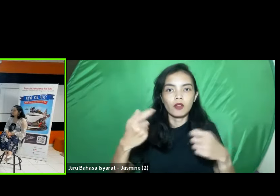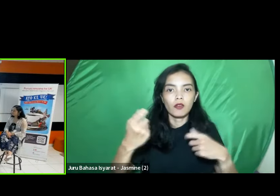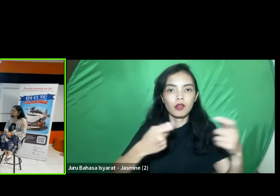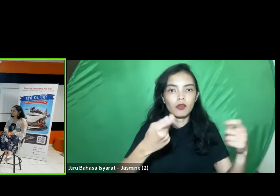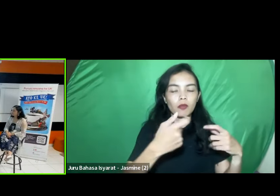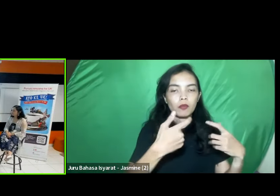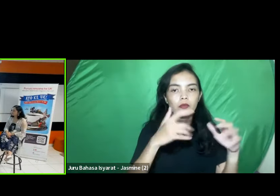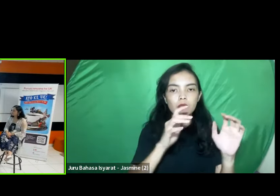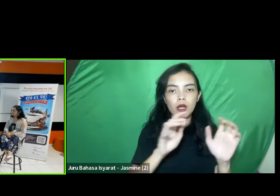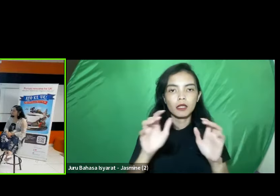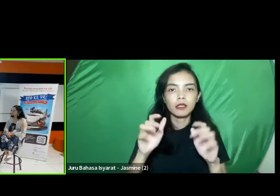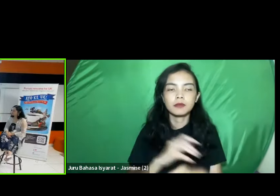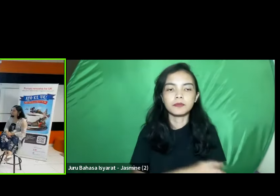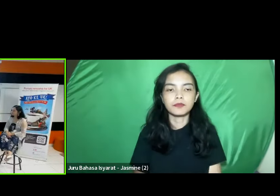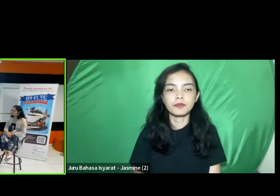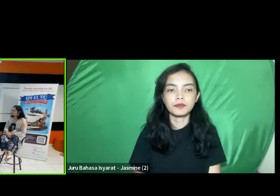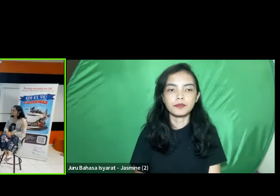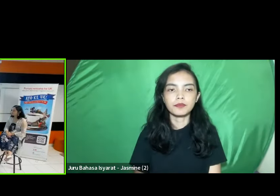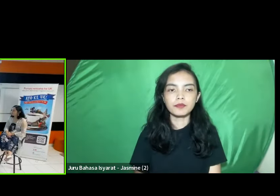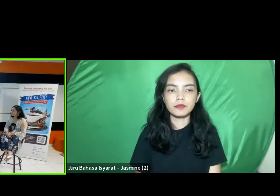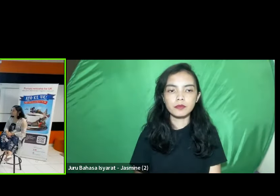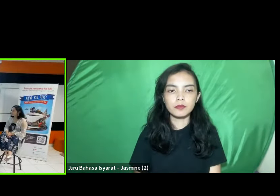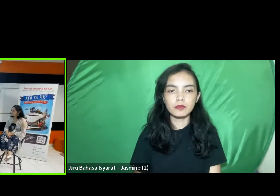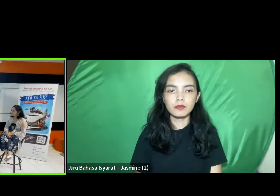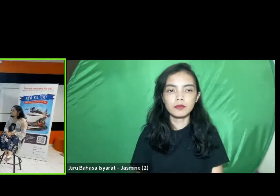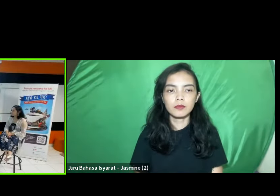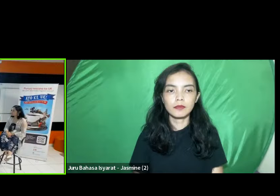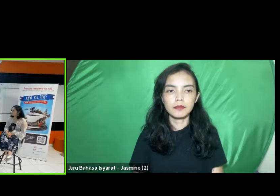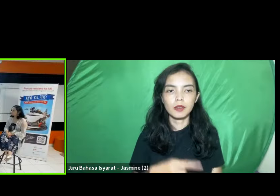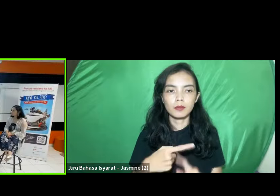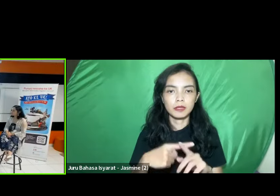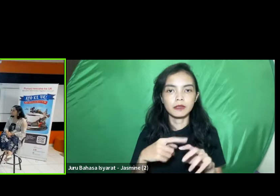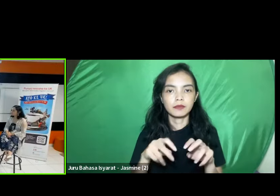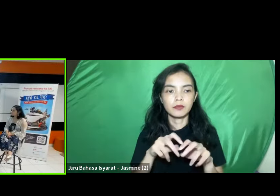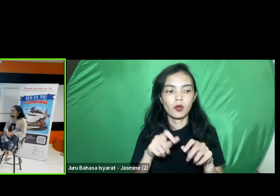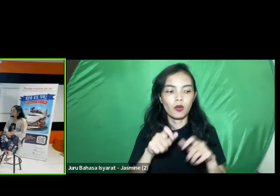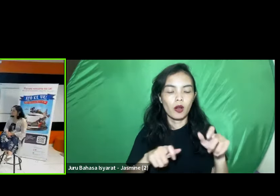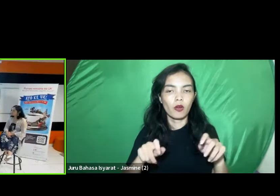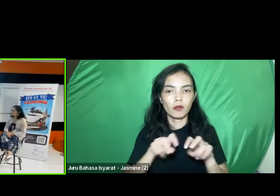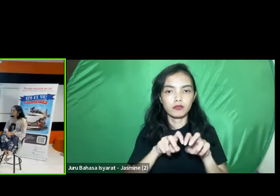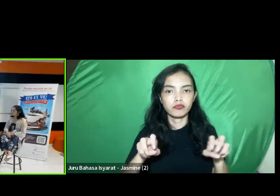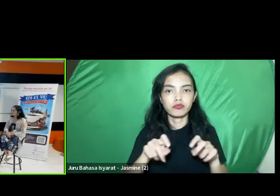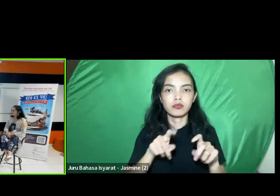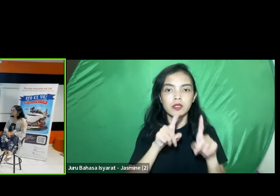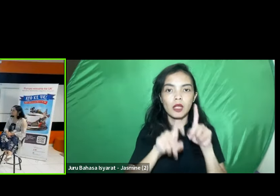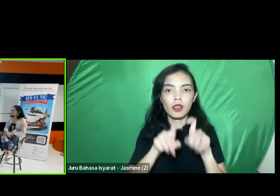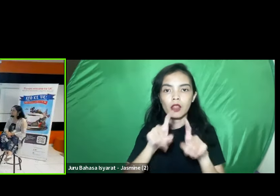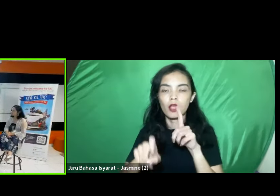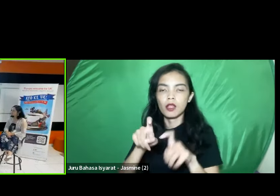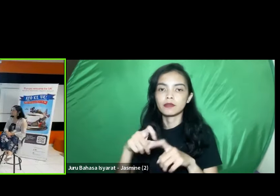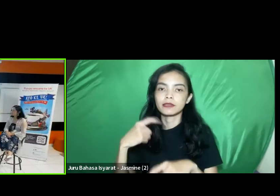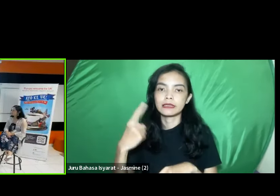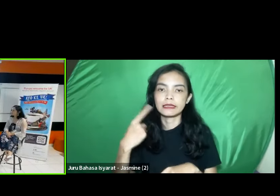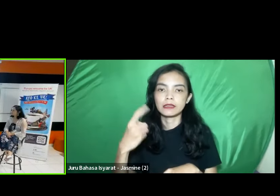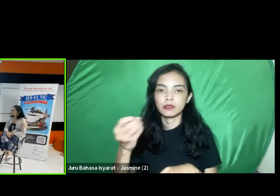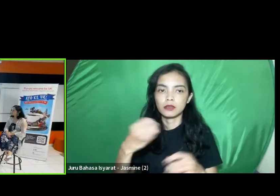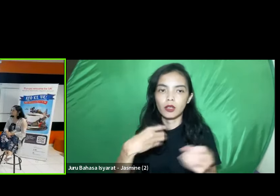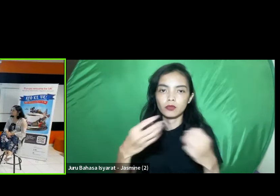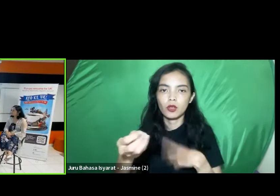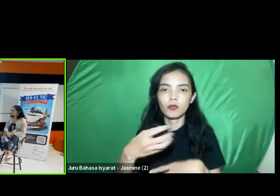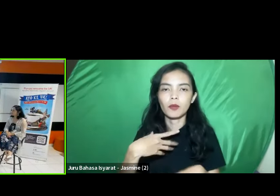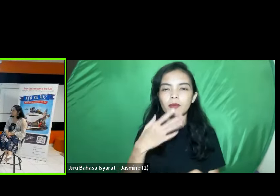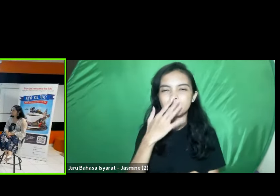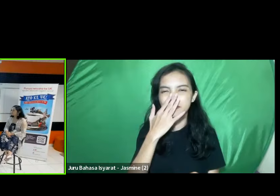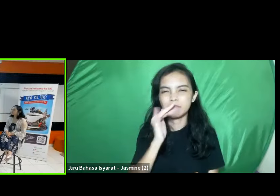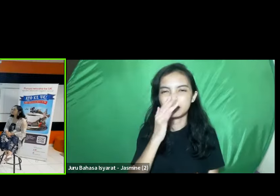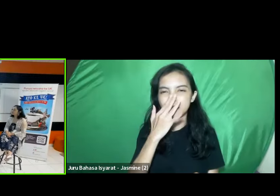e apalagi yang si interview panel kami gitu Itu udah sering banget dengar hal-hal yang sama